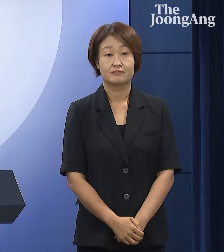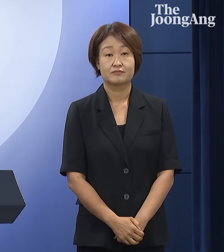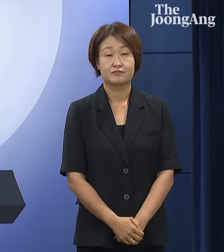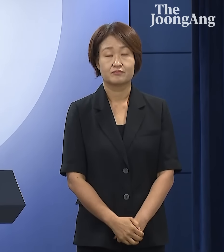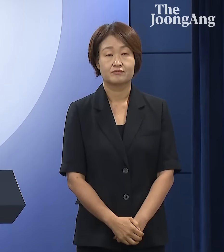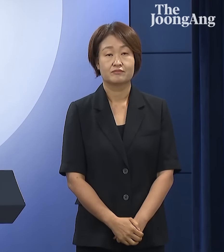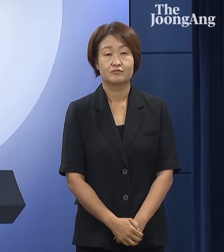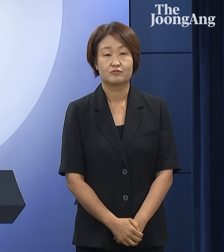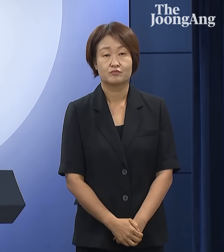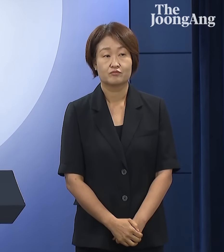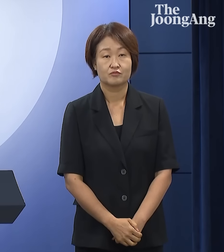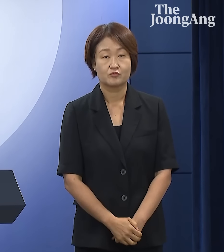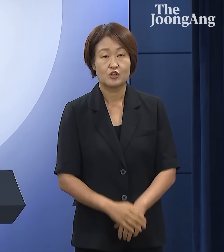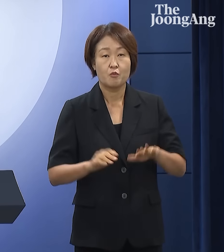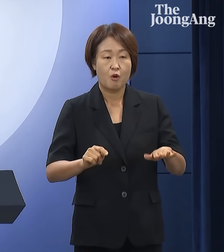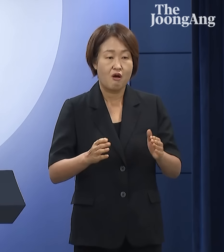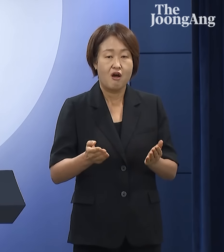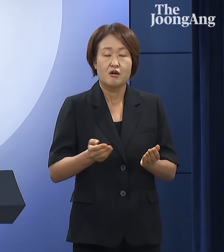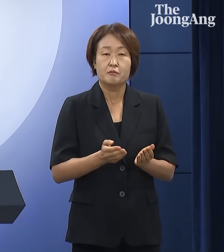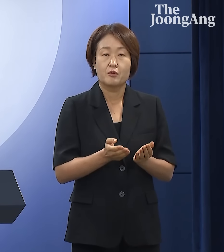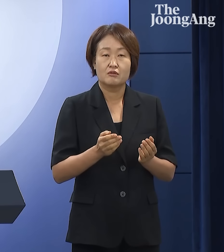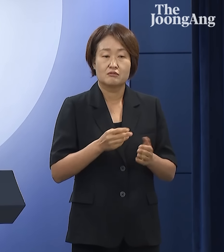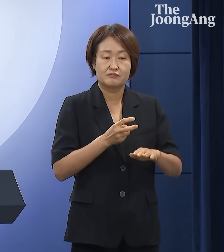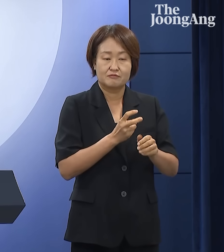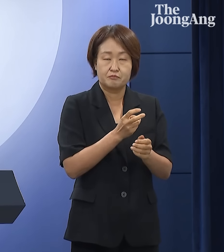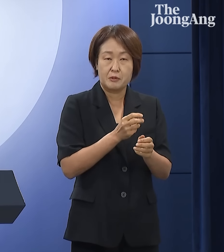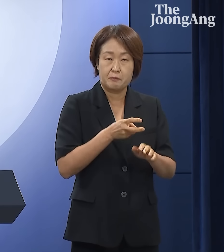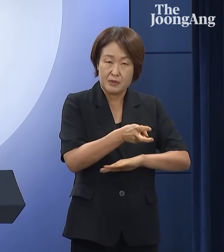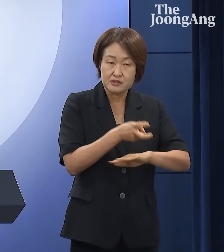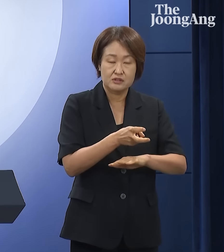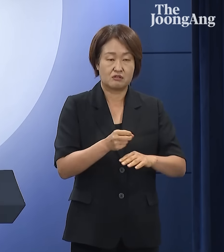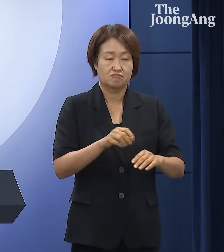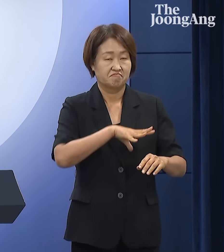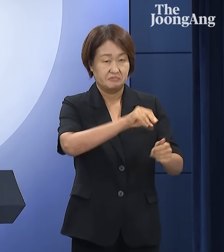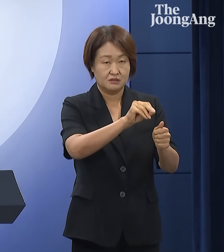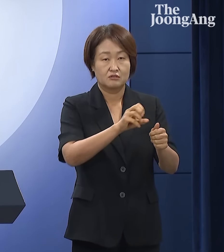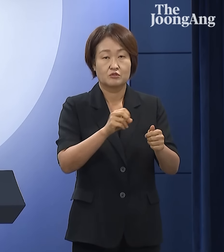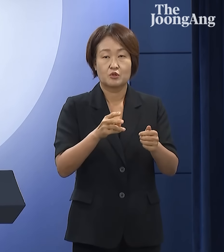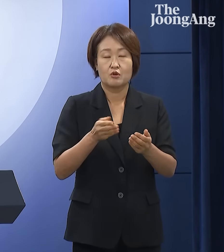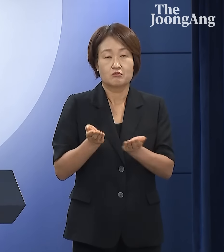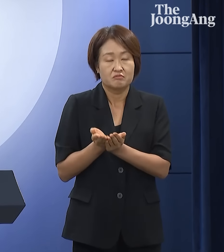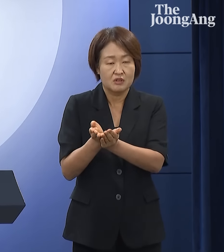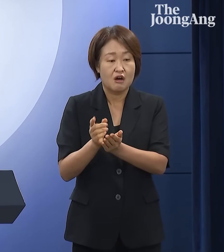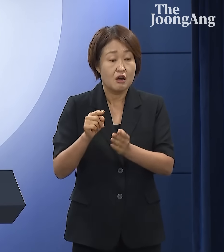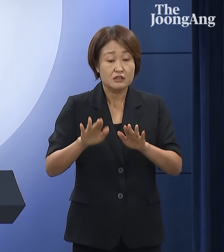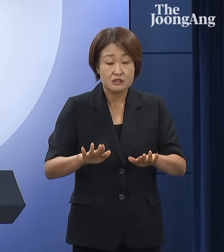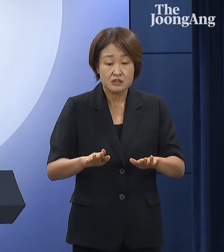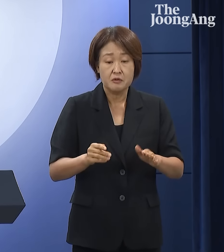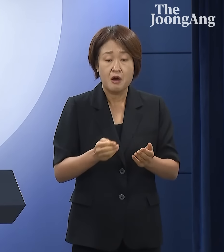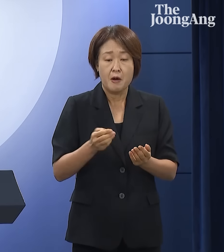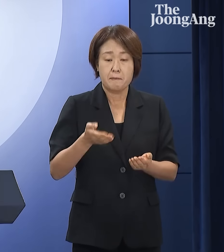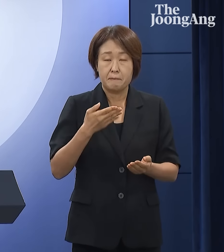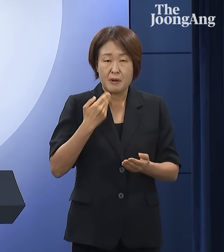이와 더불어 여객, 화물, 운송업, 운행정지 및 감찰명령, 생계형 어업인의 면허,